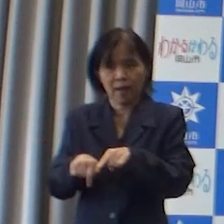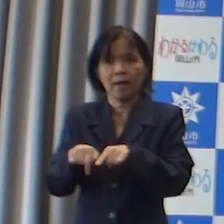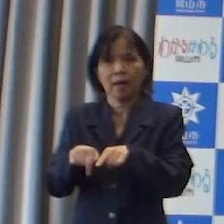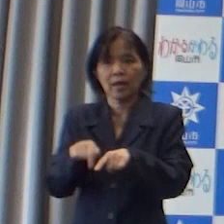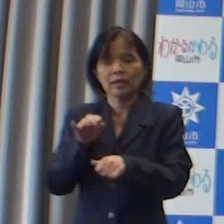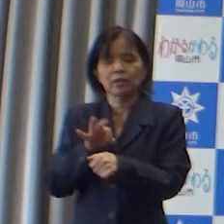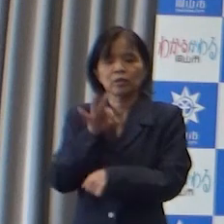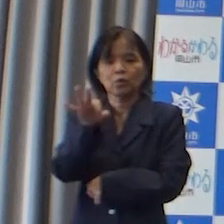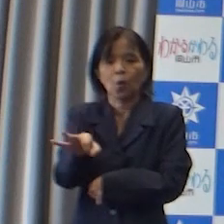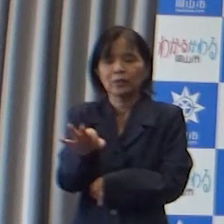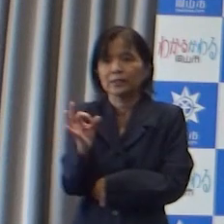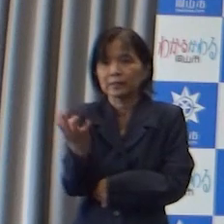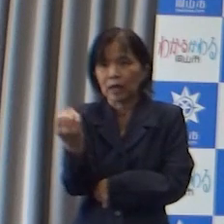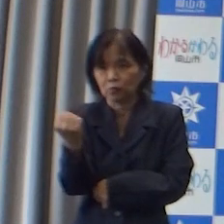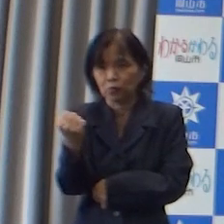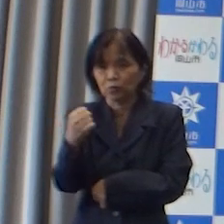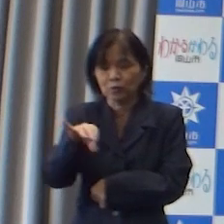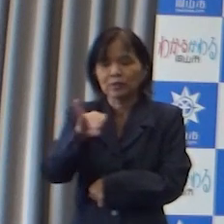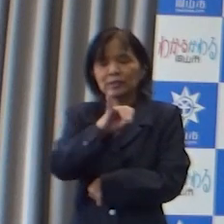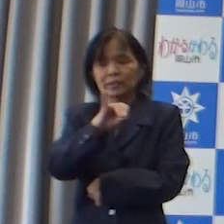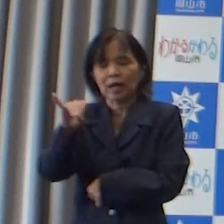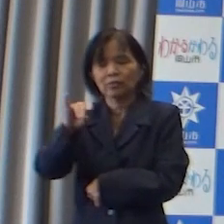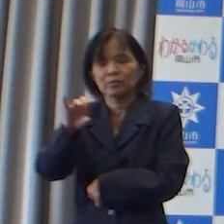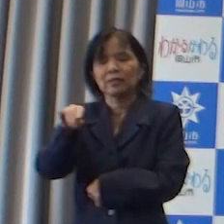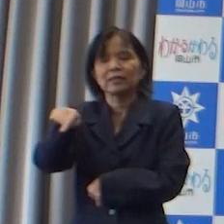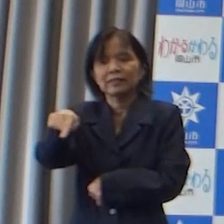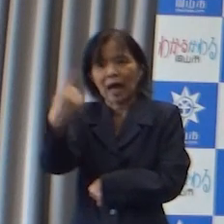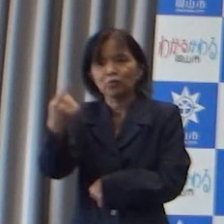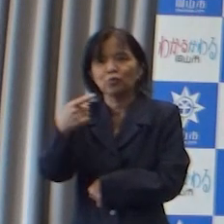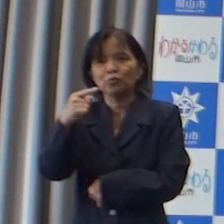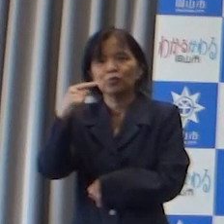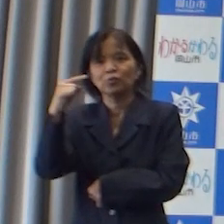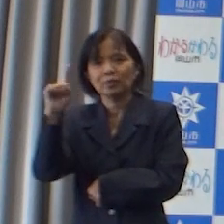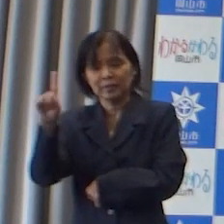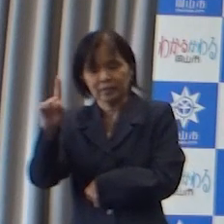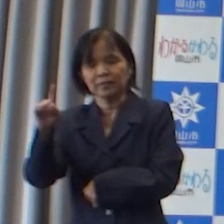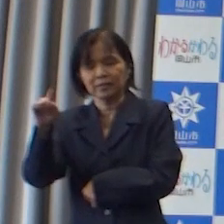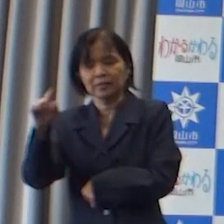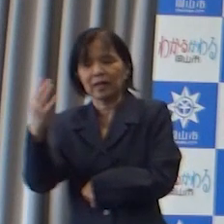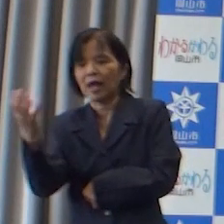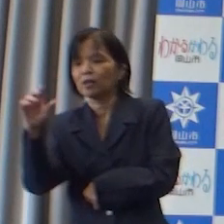は 100.6 億円となっております。